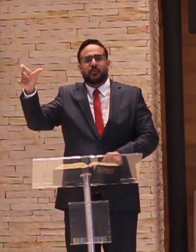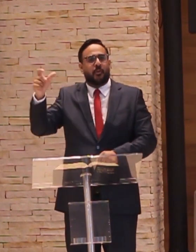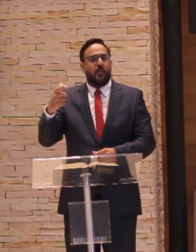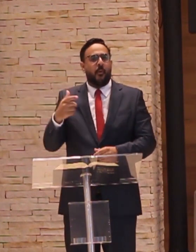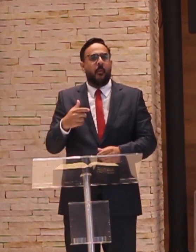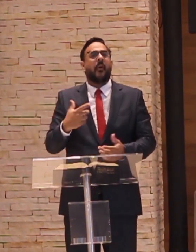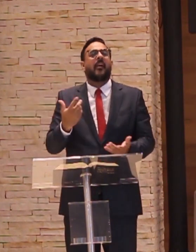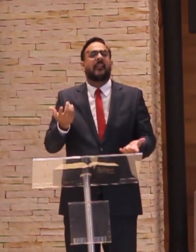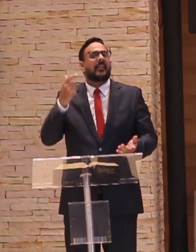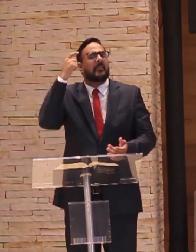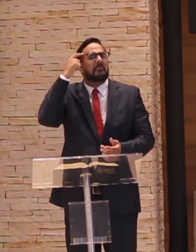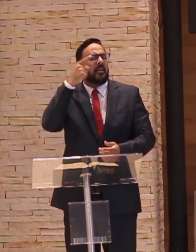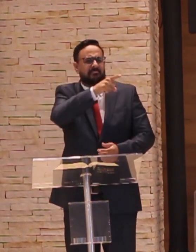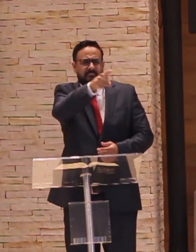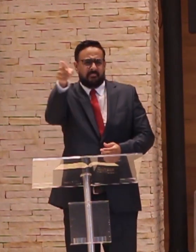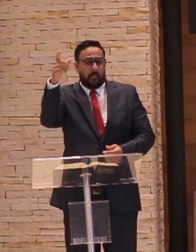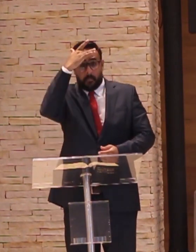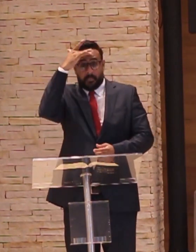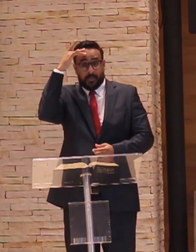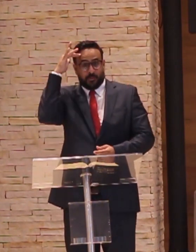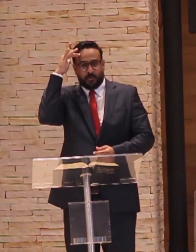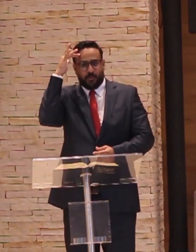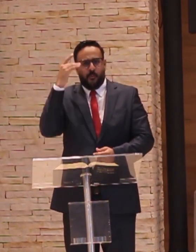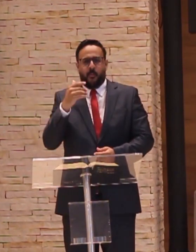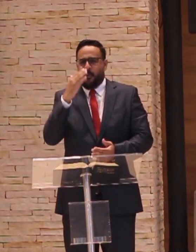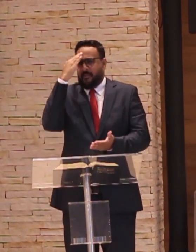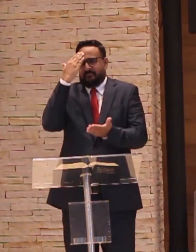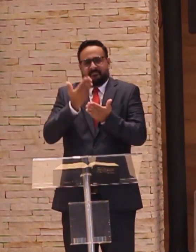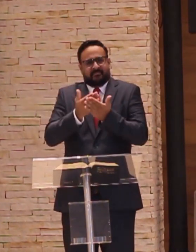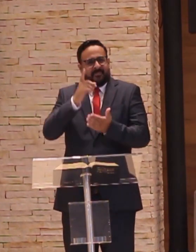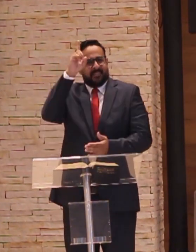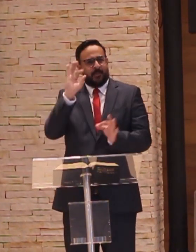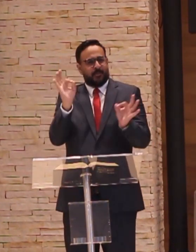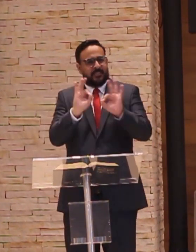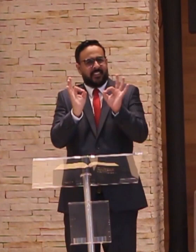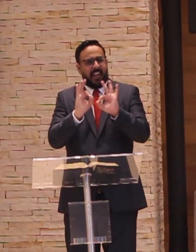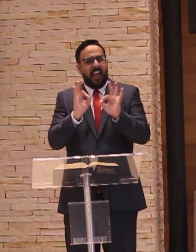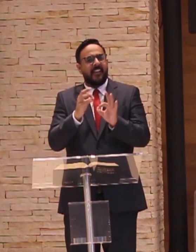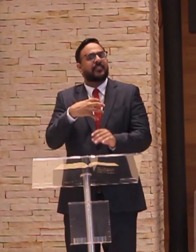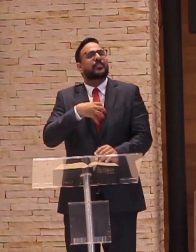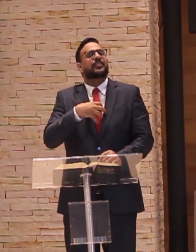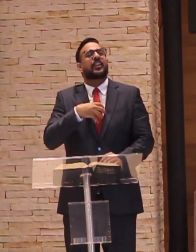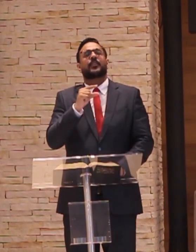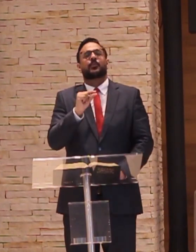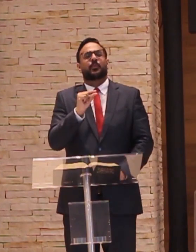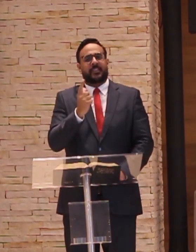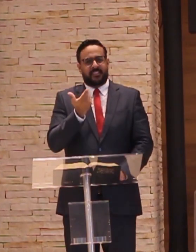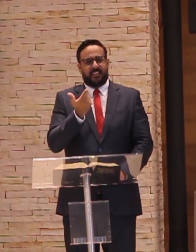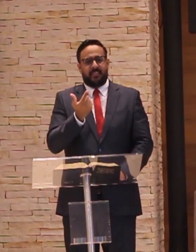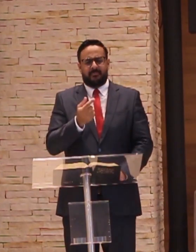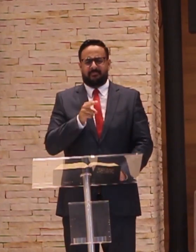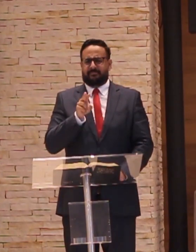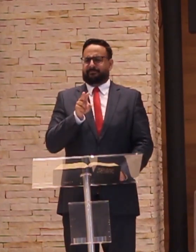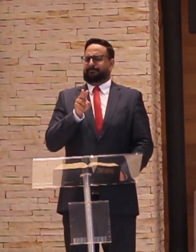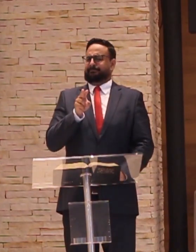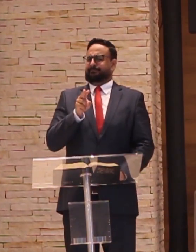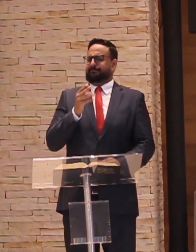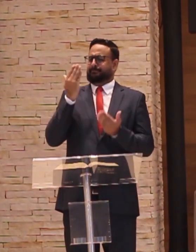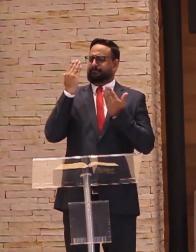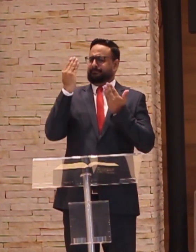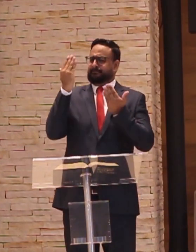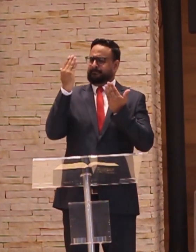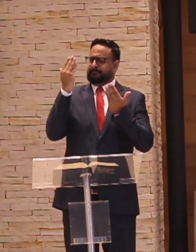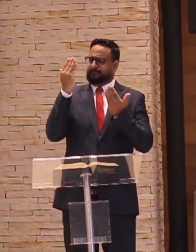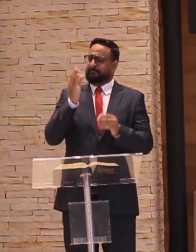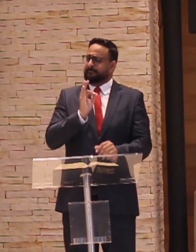imagine uma situação em que você conta essas histórias para as pessoas e tem muitas pessoas que não acreditam. Tem muitas pessoas que não